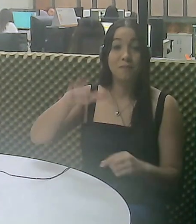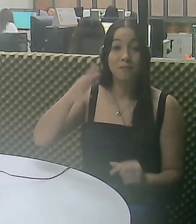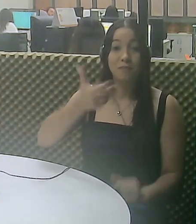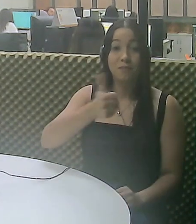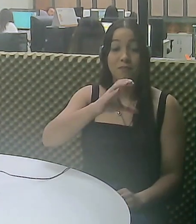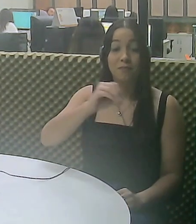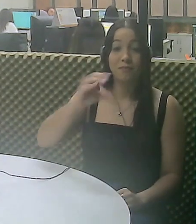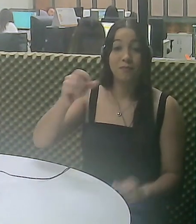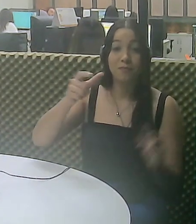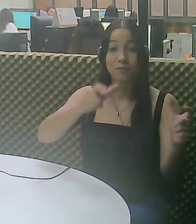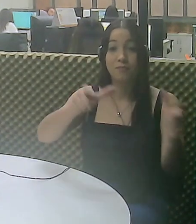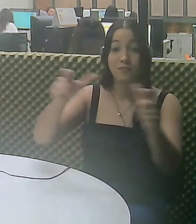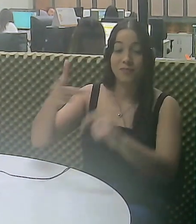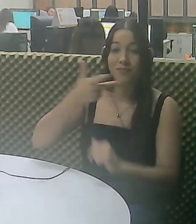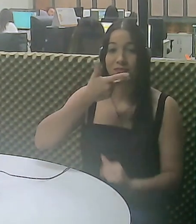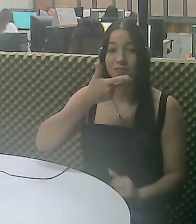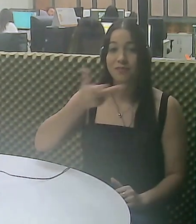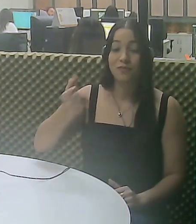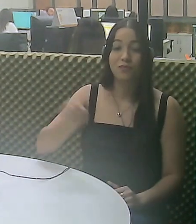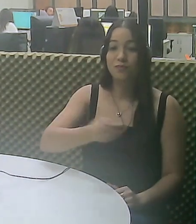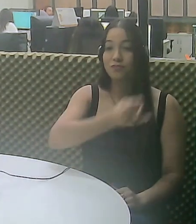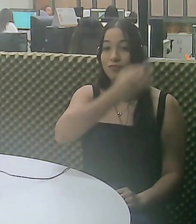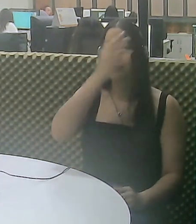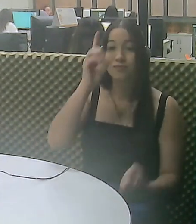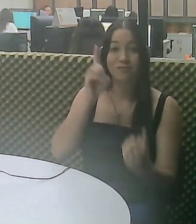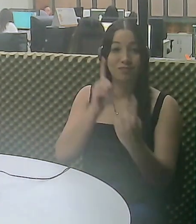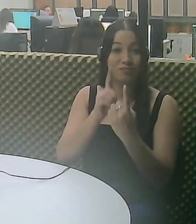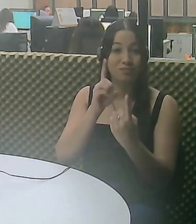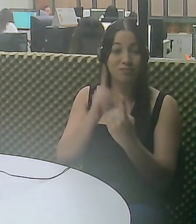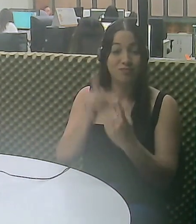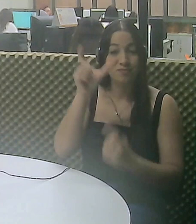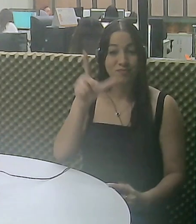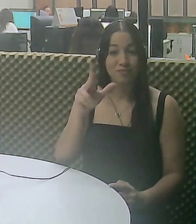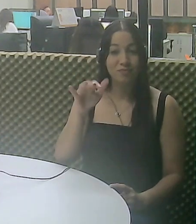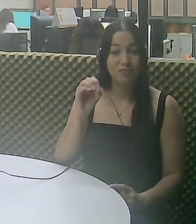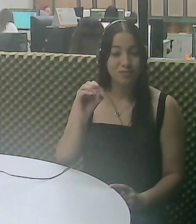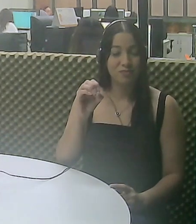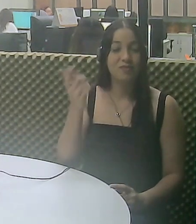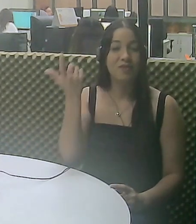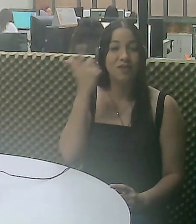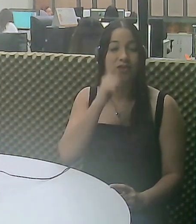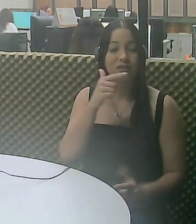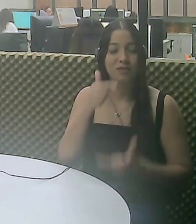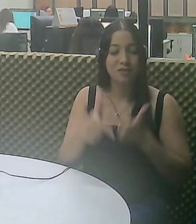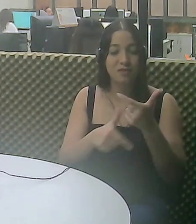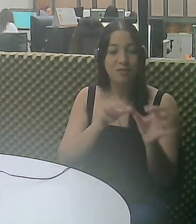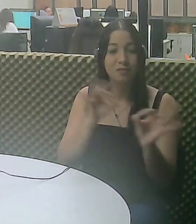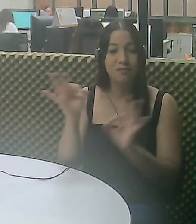100 locais visitados e milhares de atendimentos, inclusive ao seu Lúcio, que agora recebe